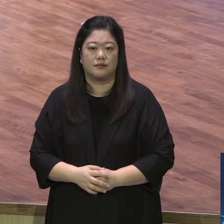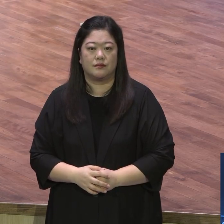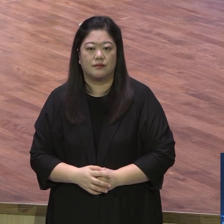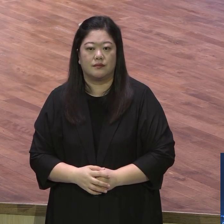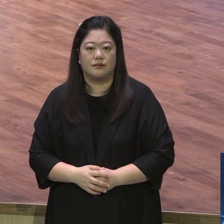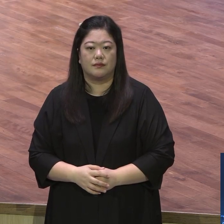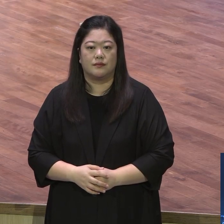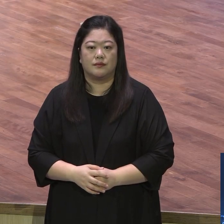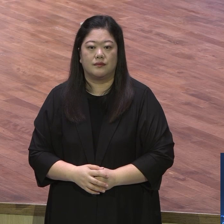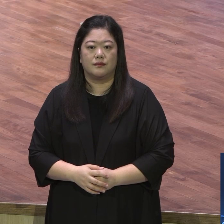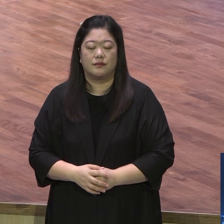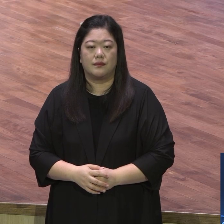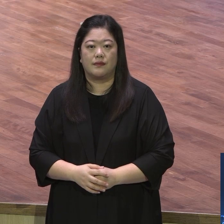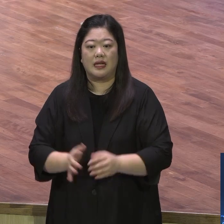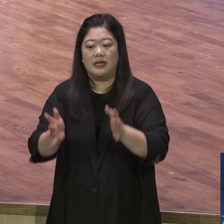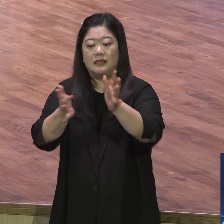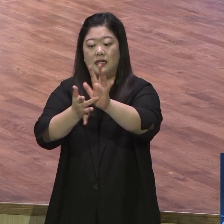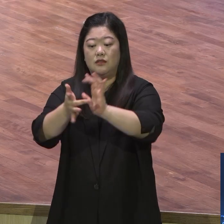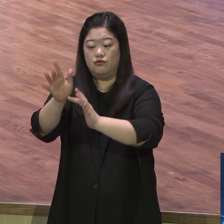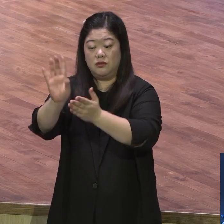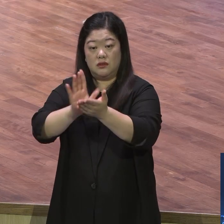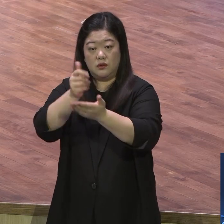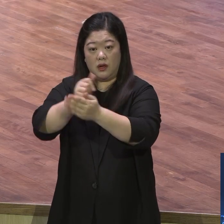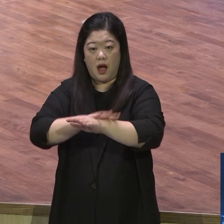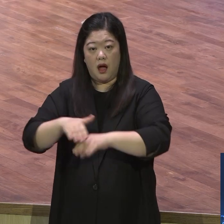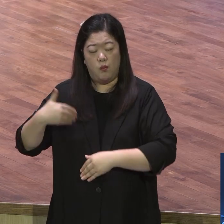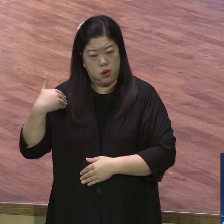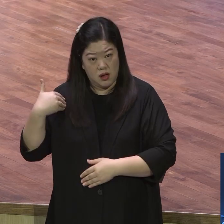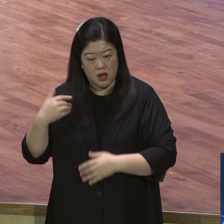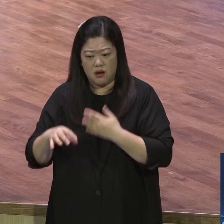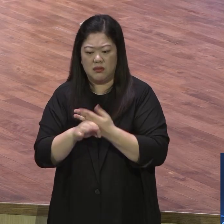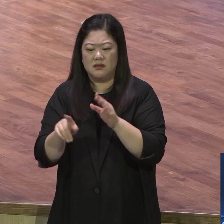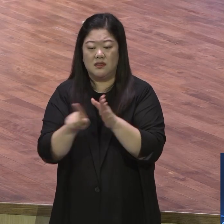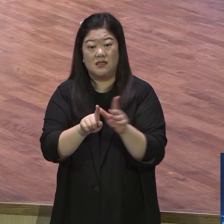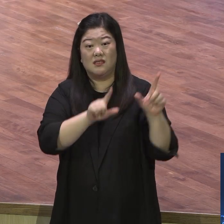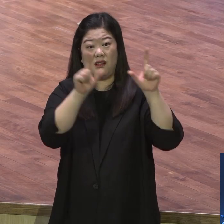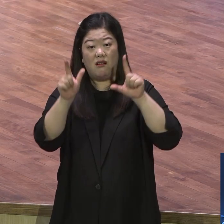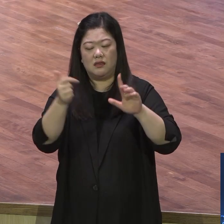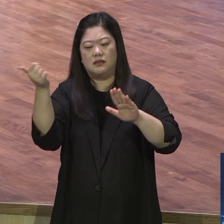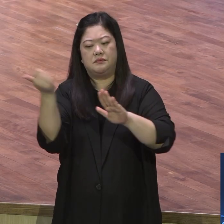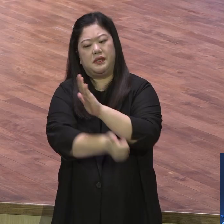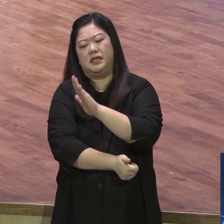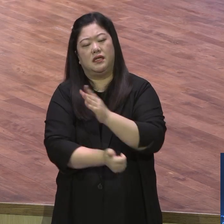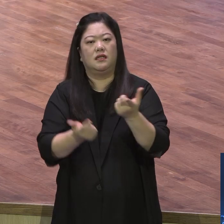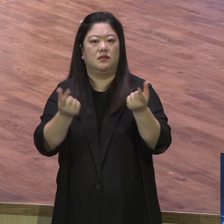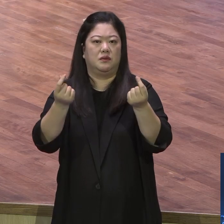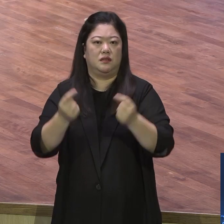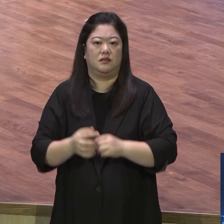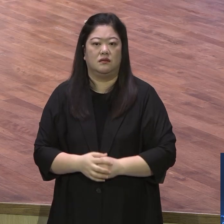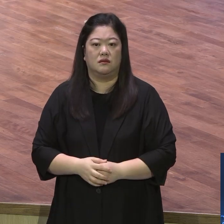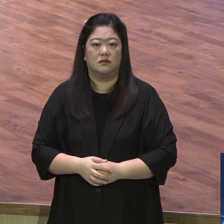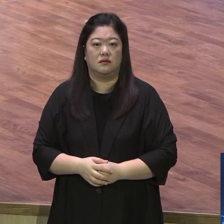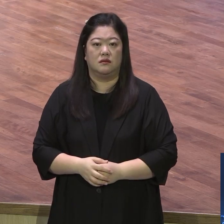그리스도를 잘 모르는 것입니다 부신자도 알아요 예수 그리스도 믿음 천당 간다며